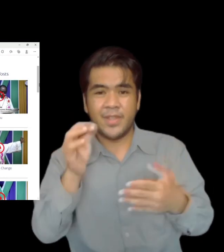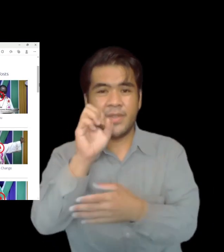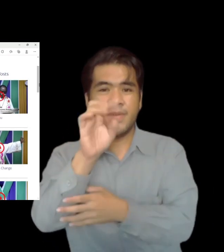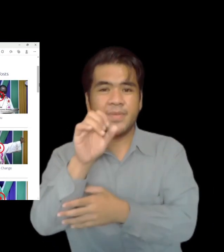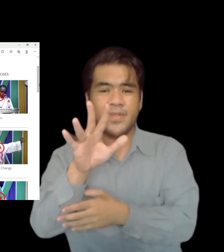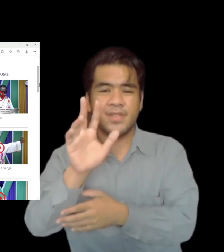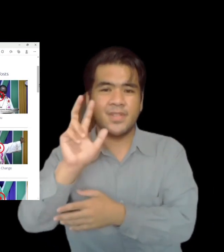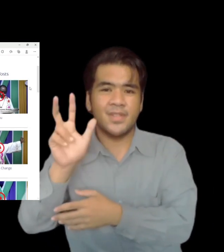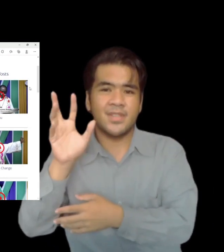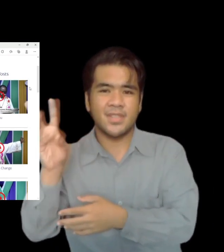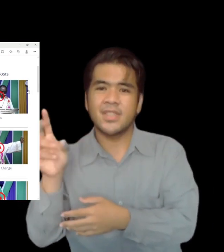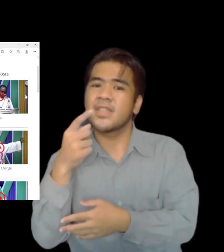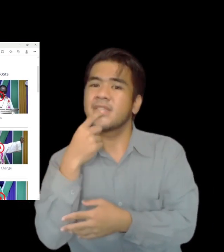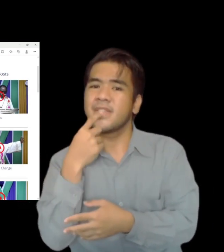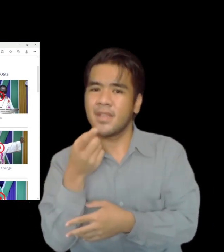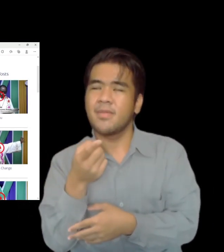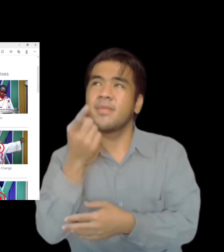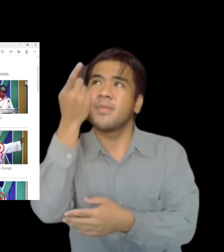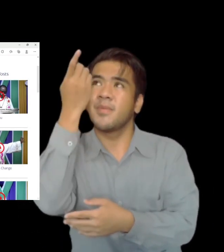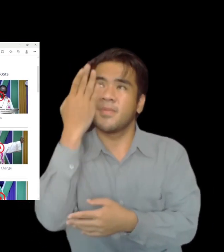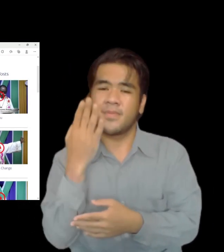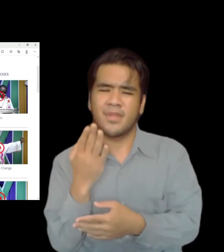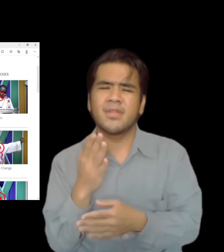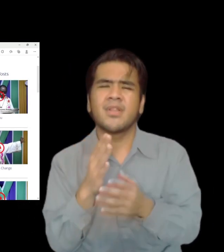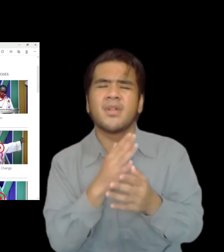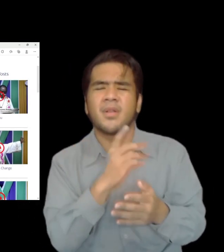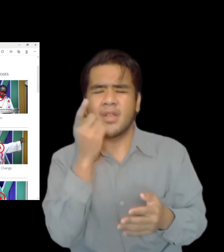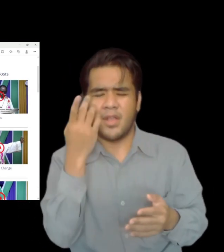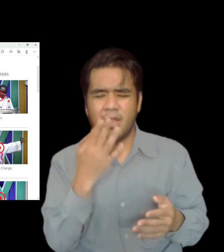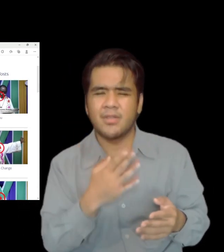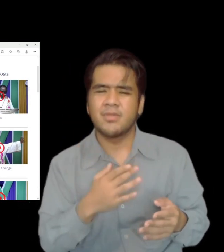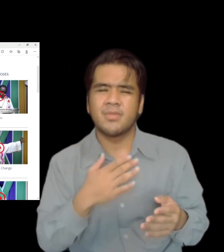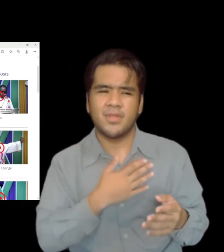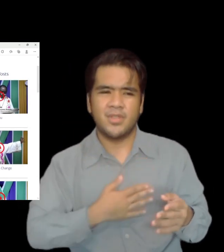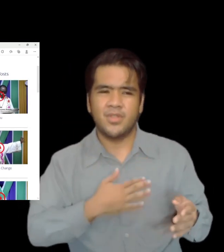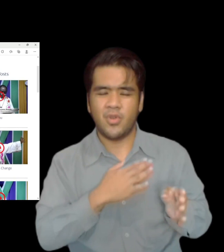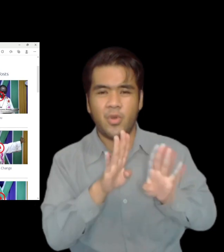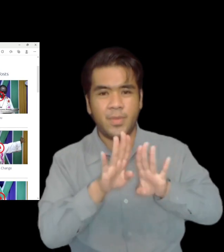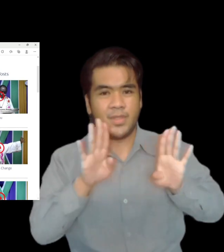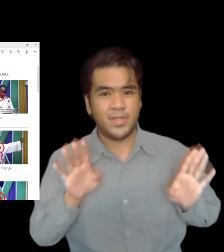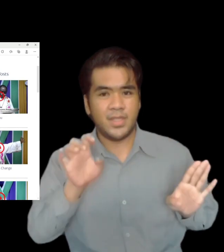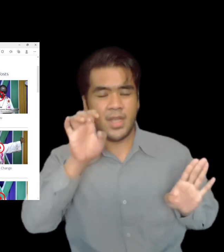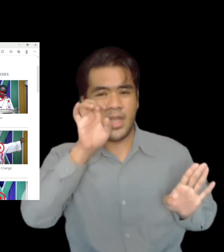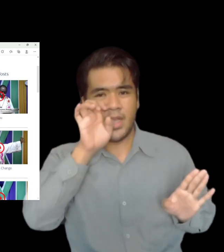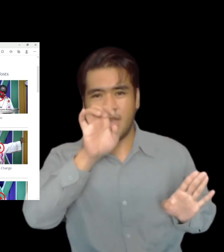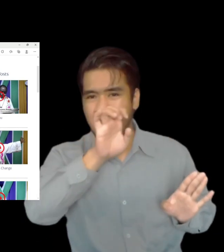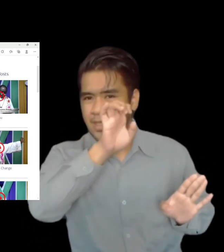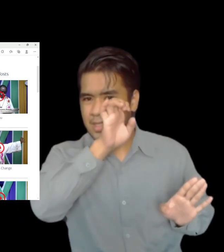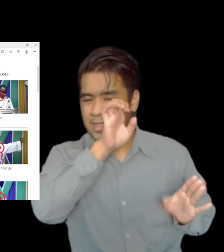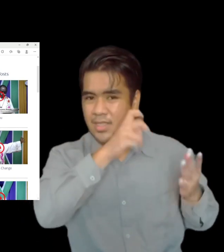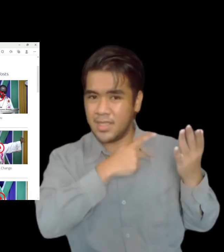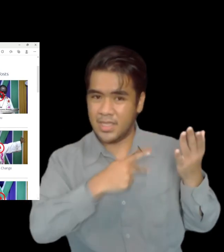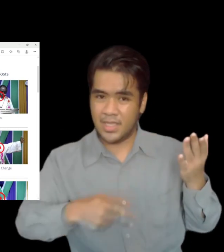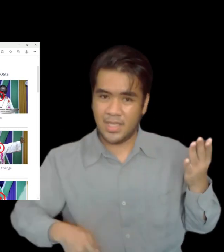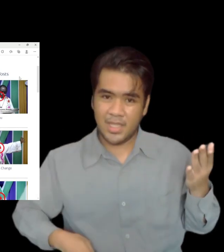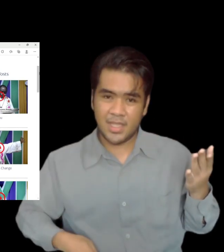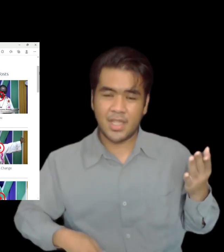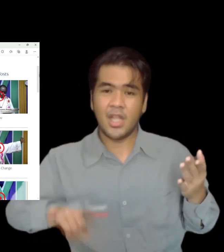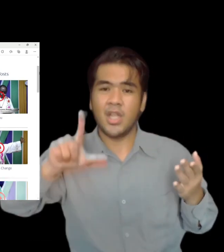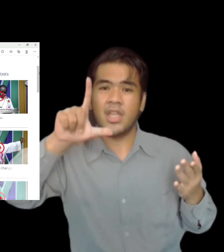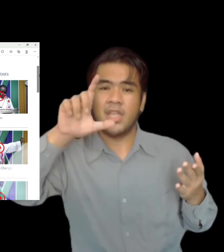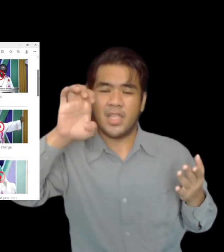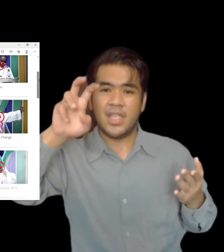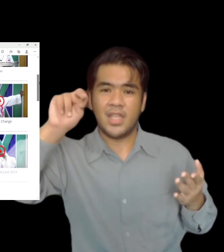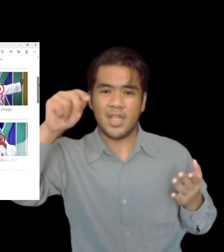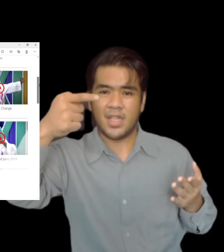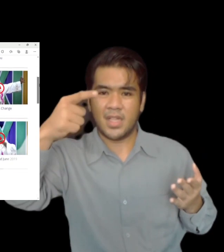Tyndale noong 1536 ay ito ang kanyang hiniling sa Diyos. Panginoon, buksan niyo po ang mga mata ng hari ng England